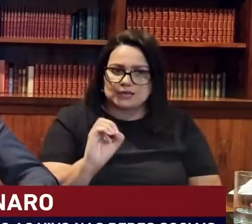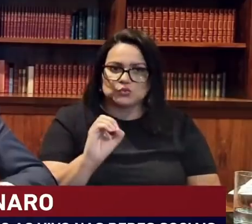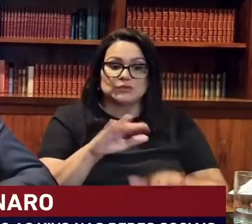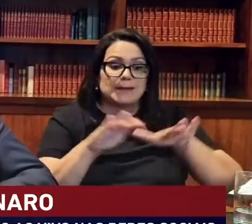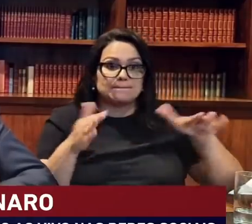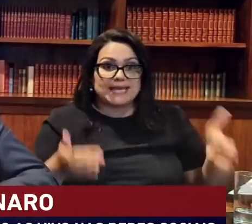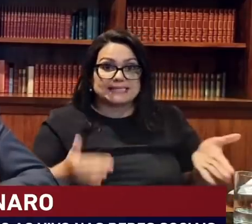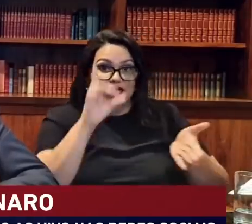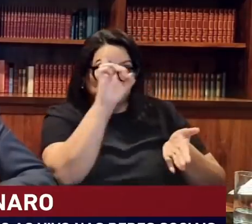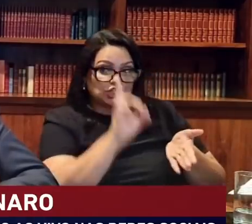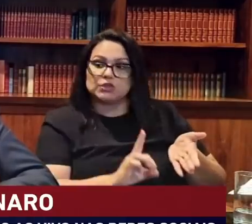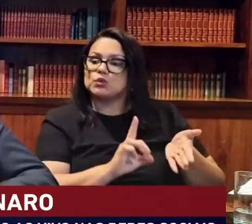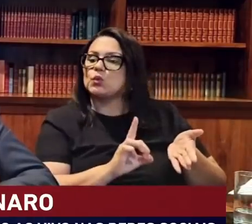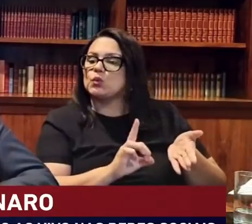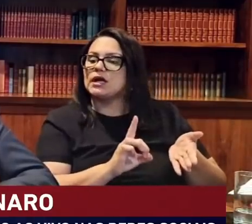58, 2010.